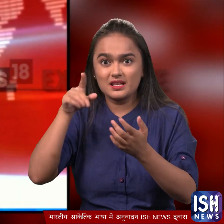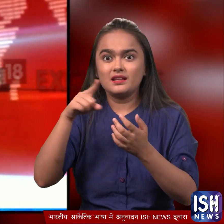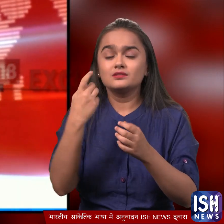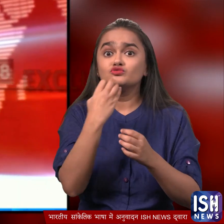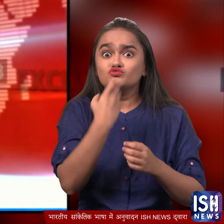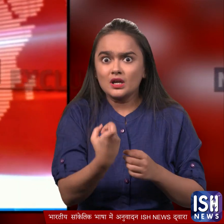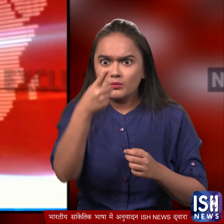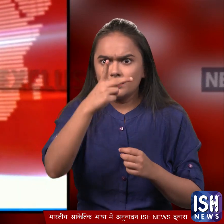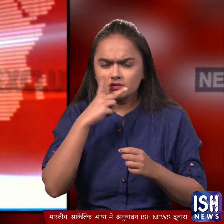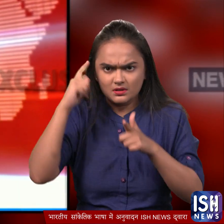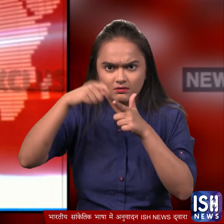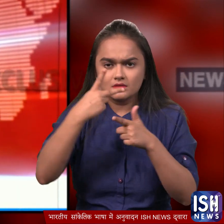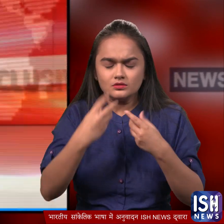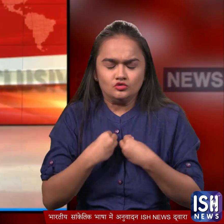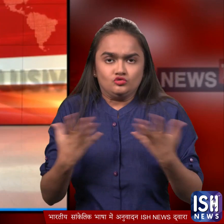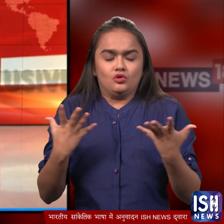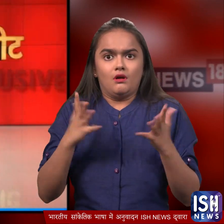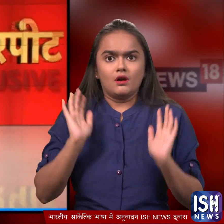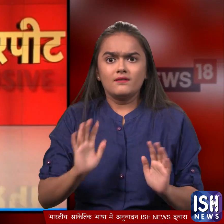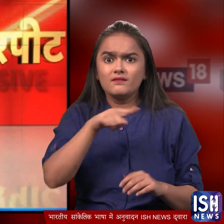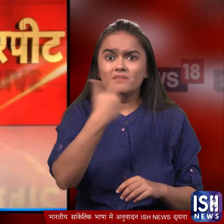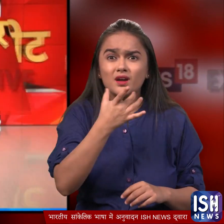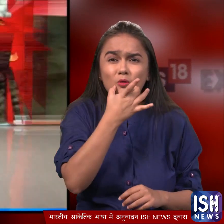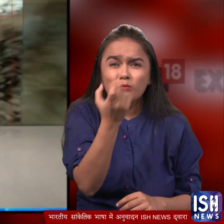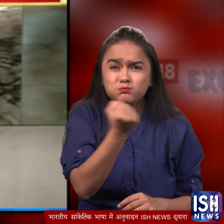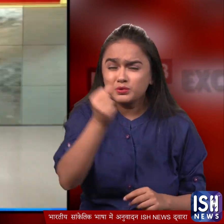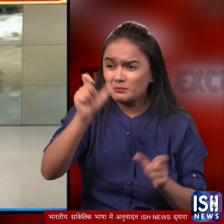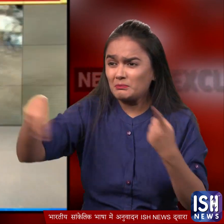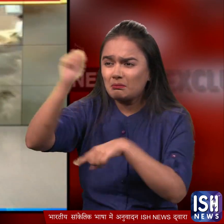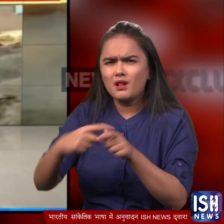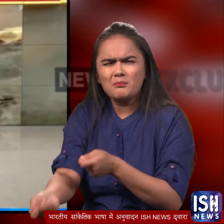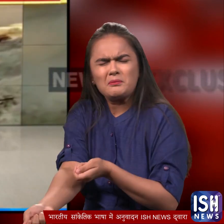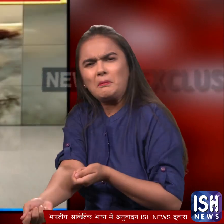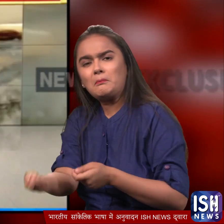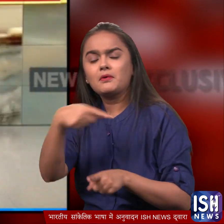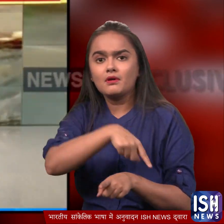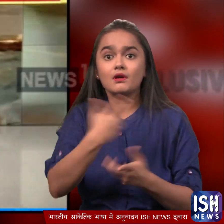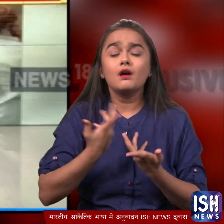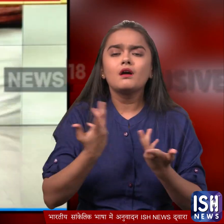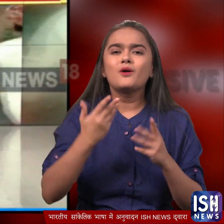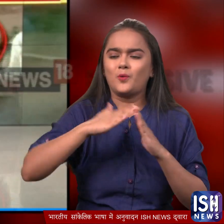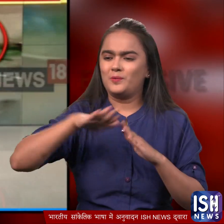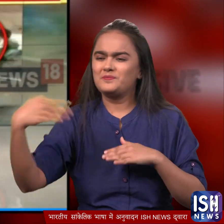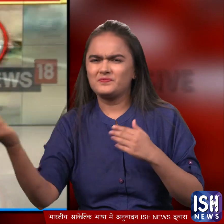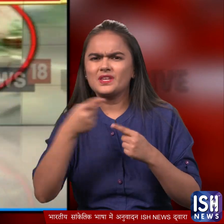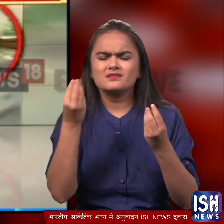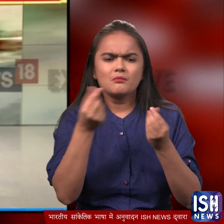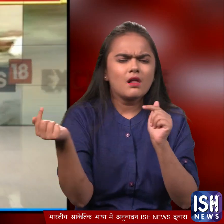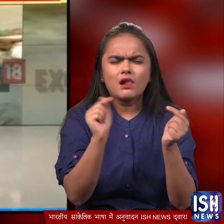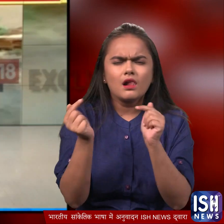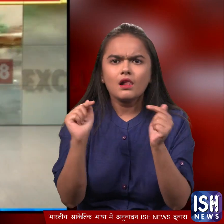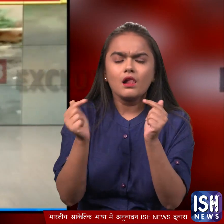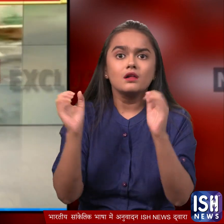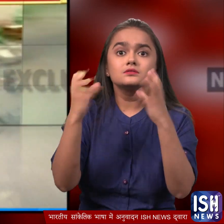राजधानी जयपुर से हैरान करने वाला एक वीडियो सामने आया, जिसमें कुछ लोगों ने एक बुजुर्ग को बेरहमी से पीटा। बताया गया कि यह विवाद पड़ोसियों